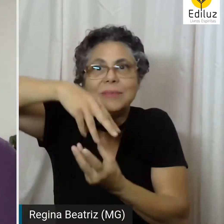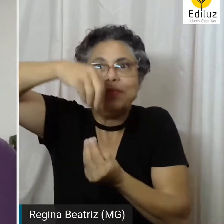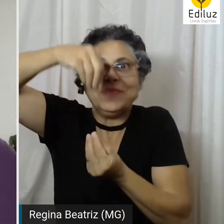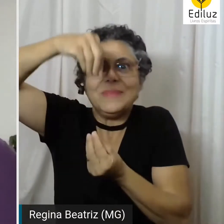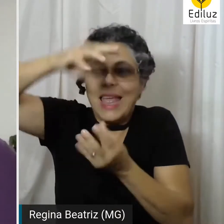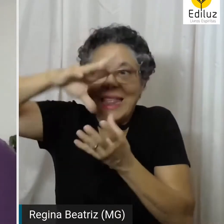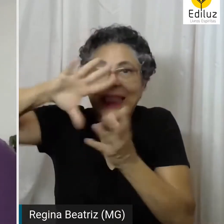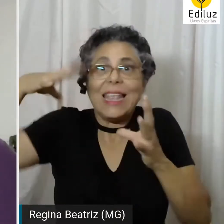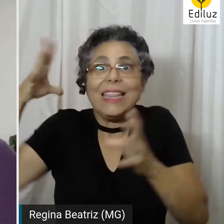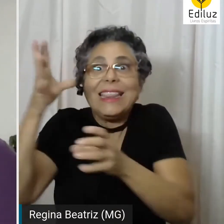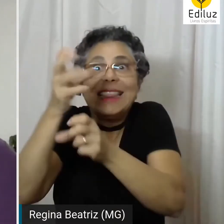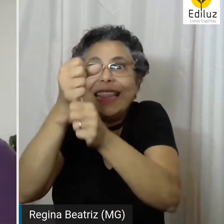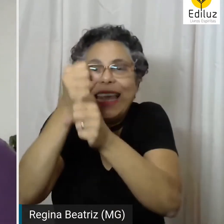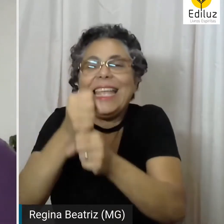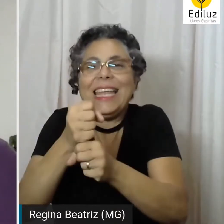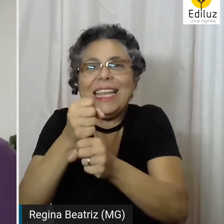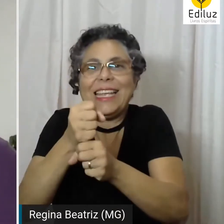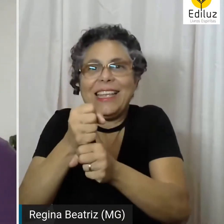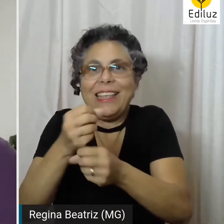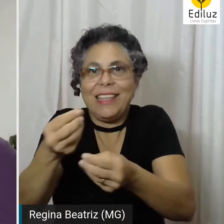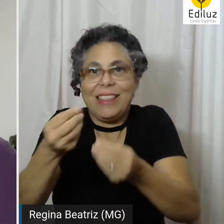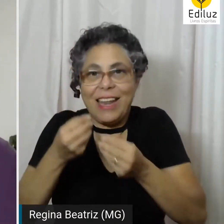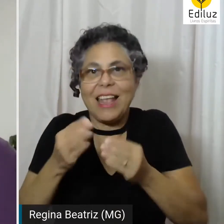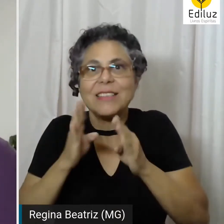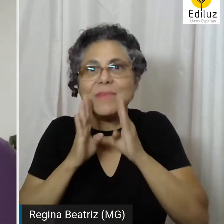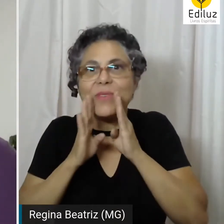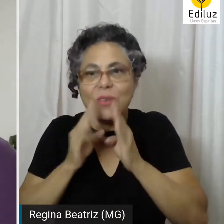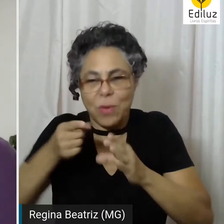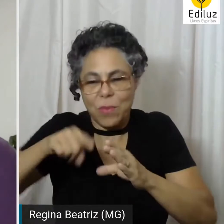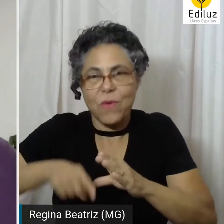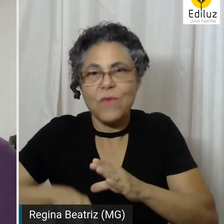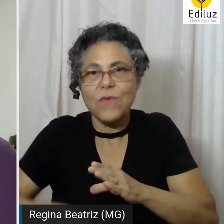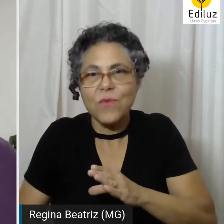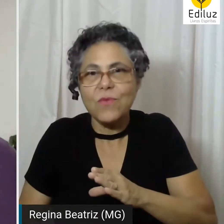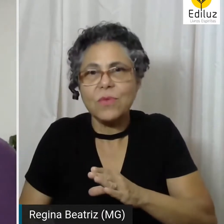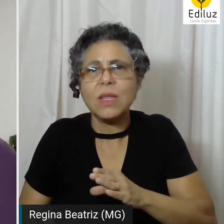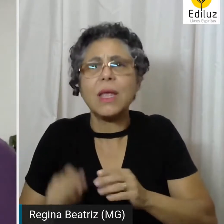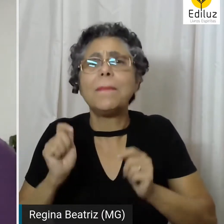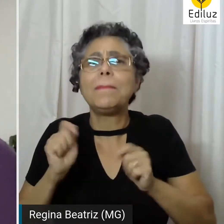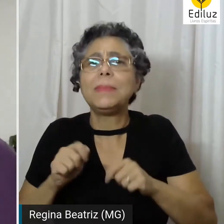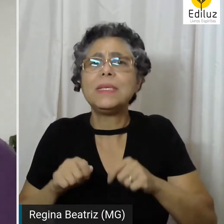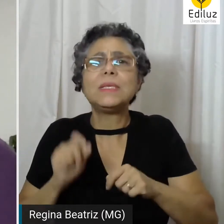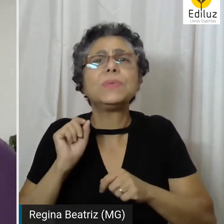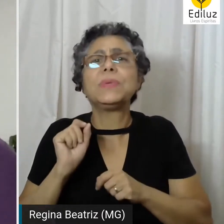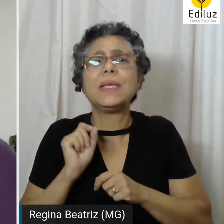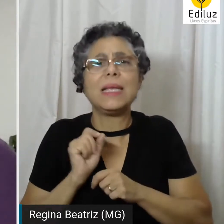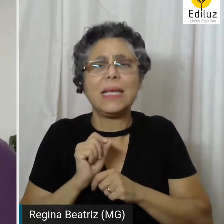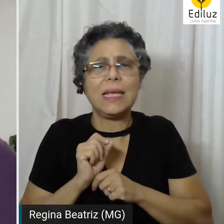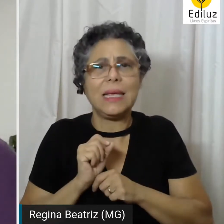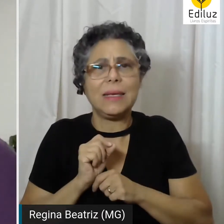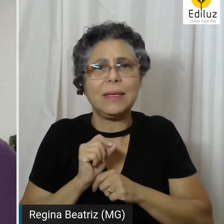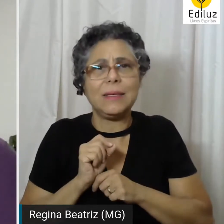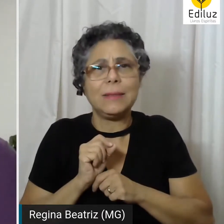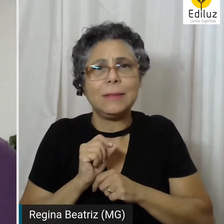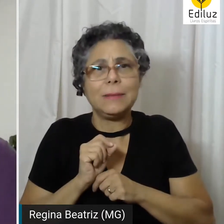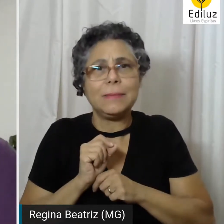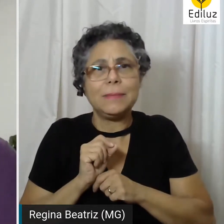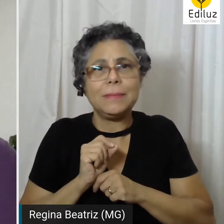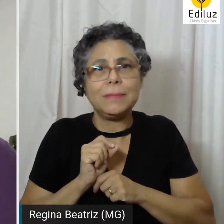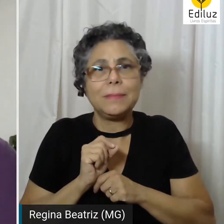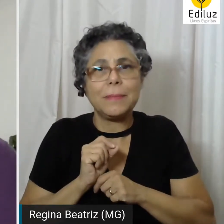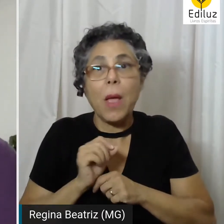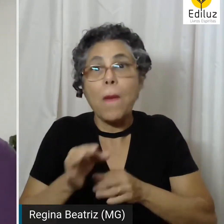trazida na psicologia profunda, é necessária e muitas vezes determinante